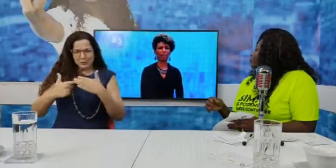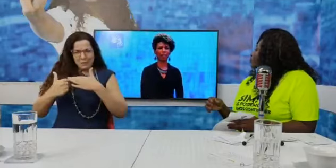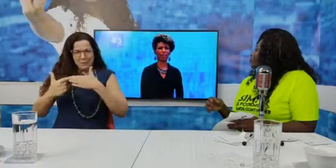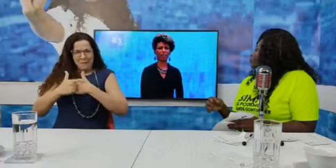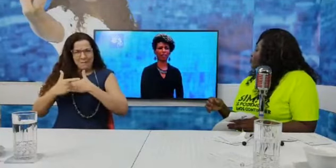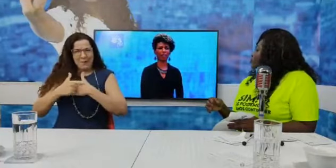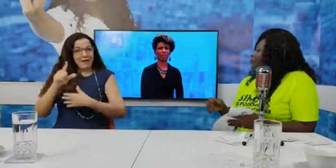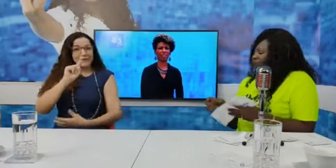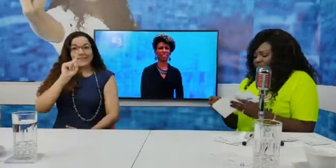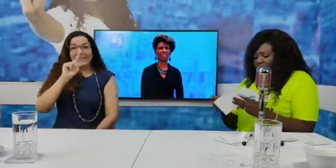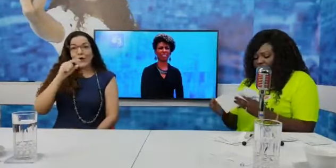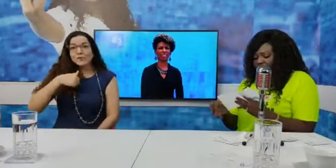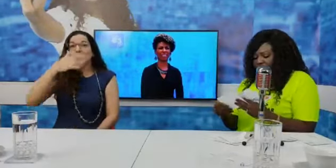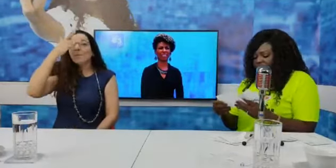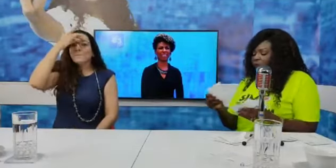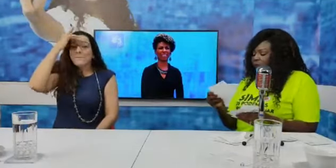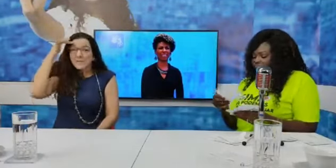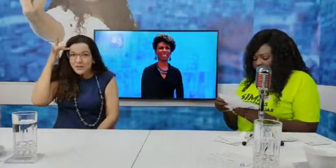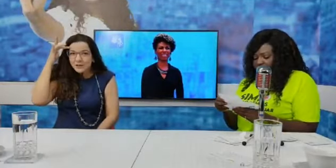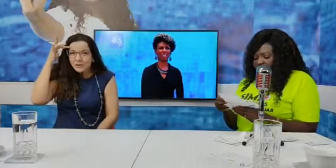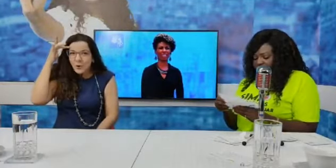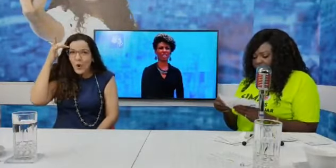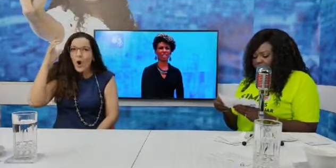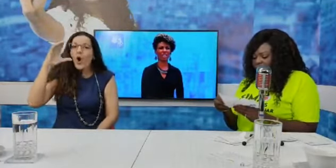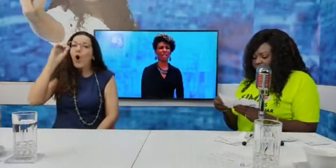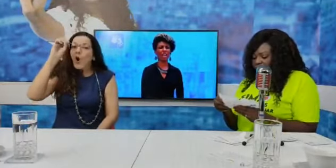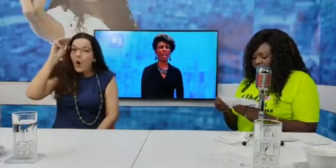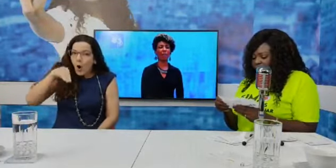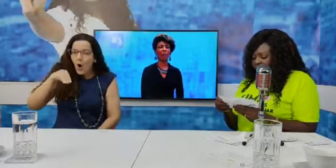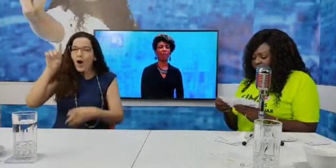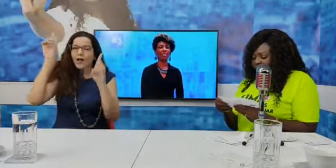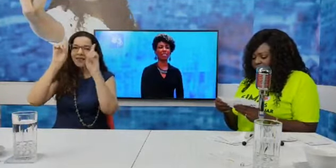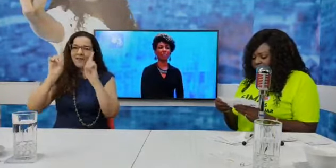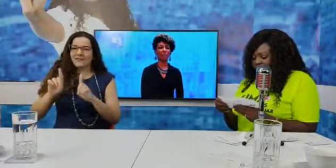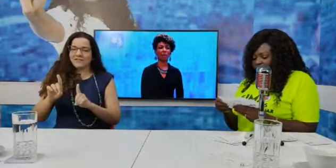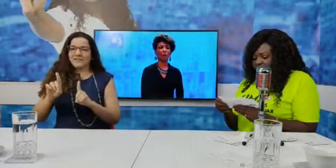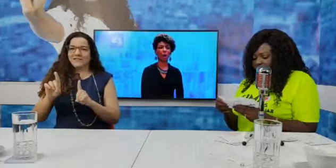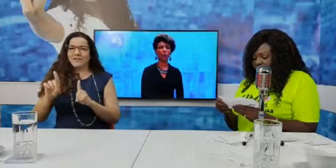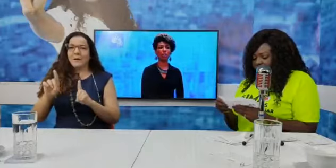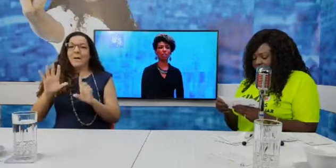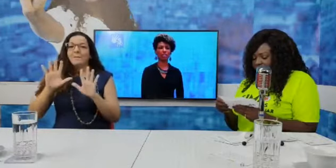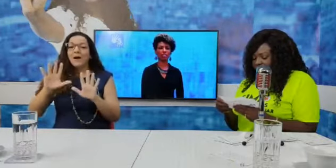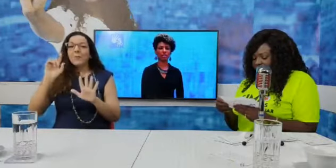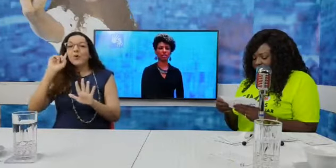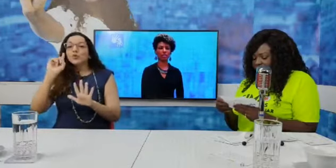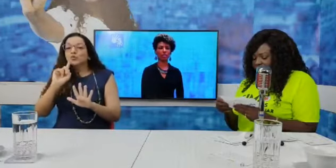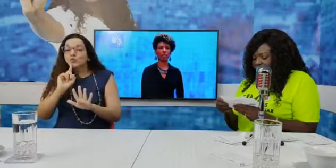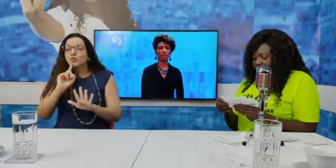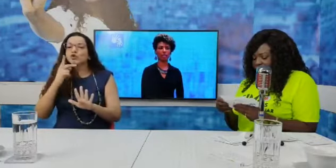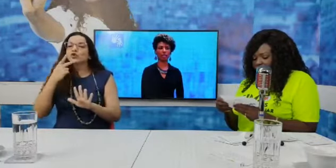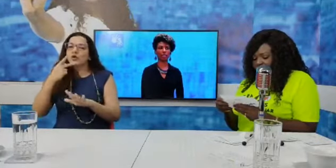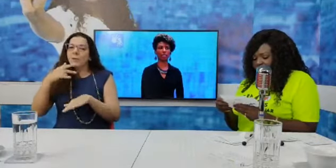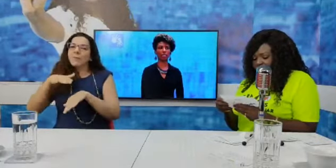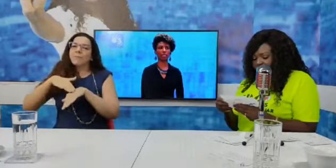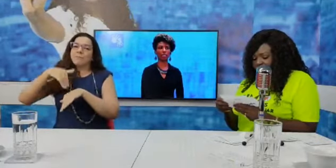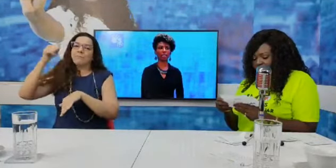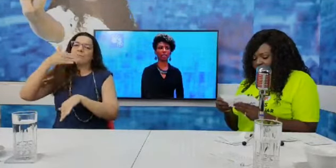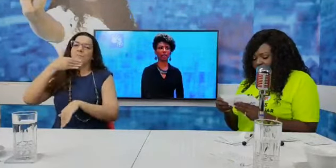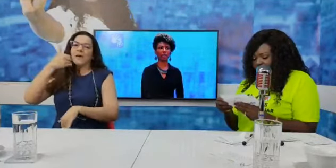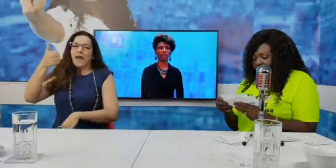Papel, uma pessoa, vai lá. Não, gente. É uma pessoa com deficiência, é a nomenclatura